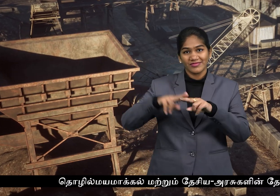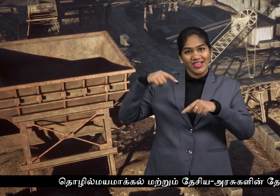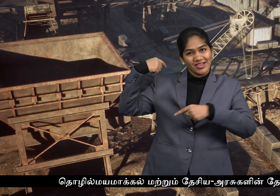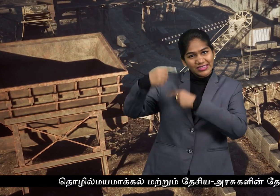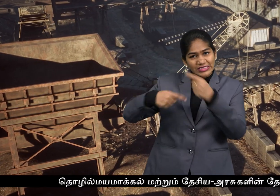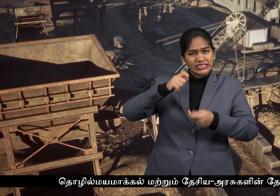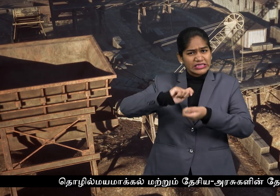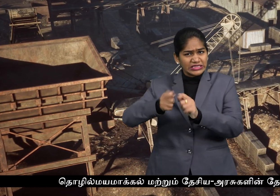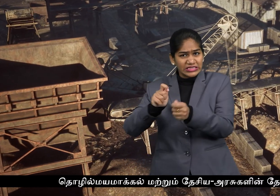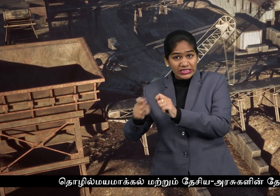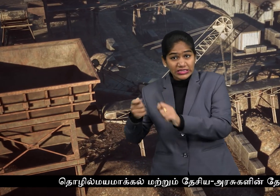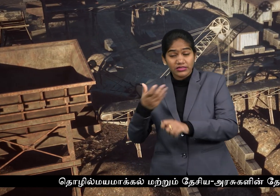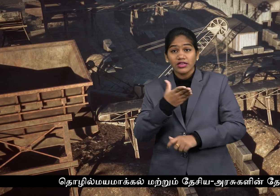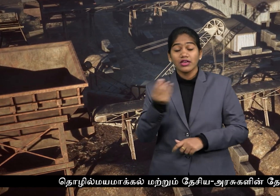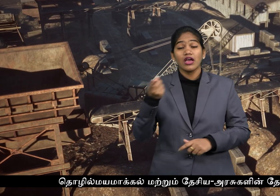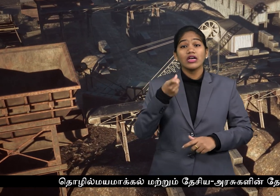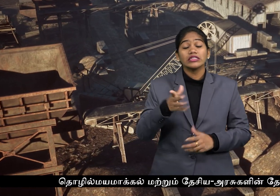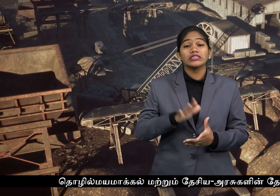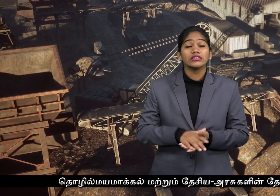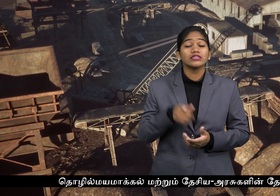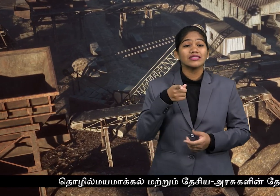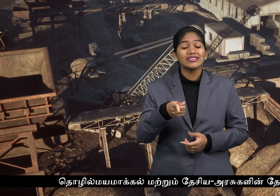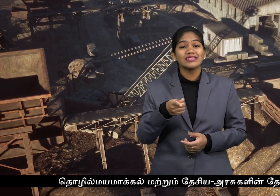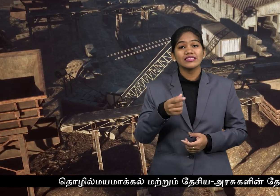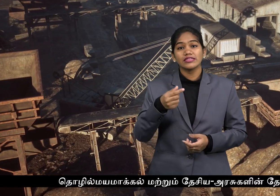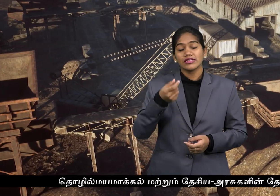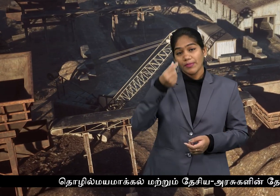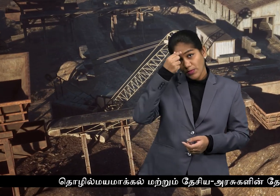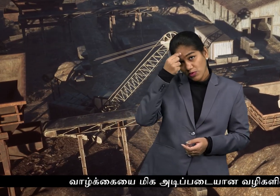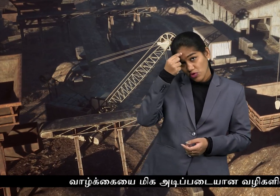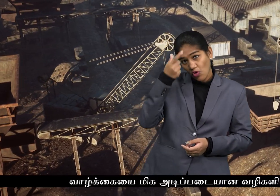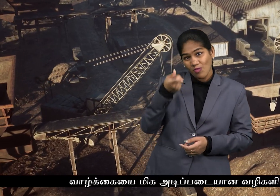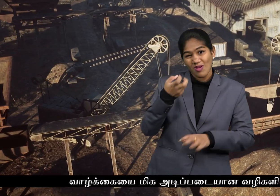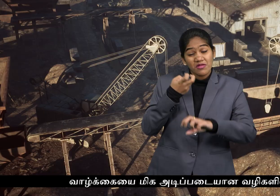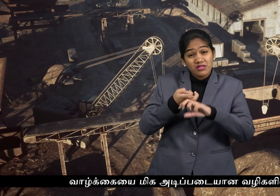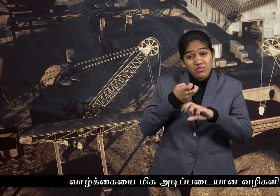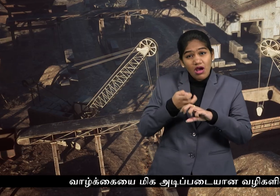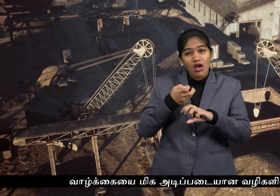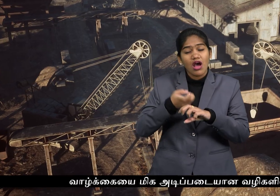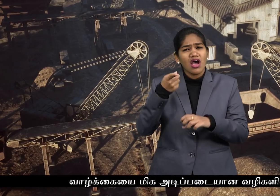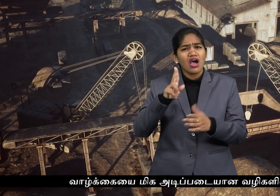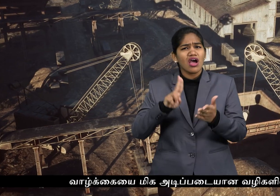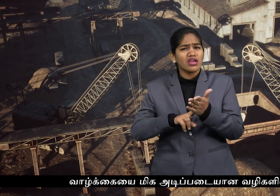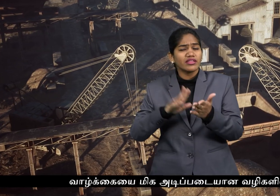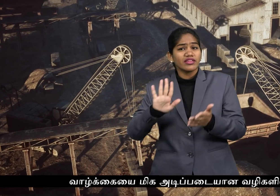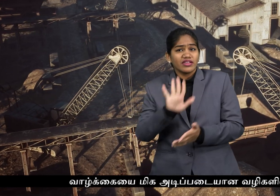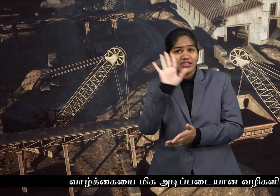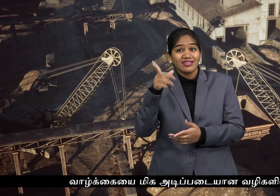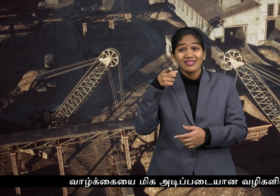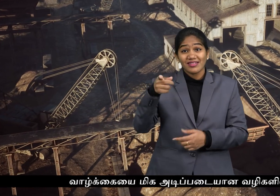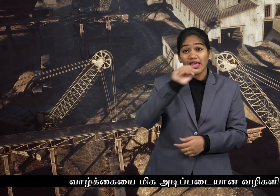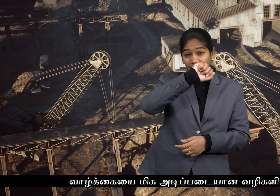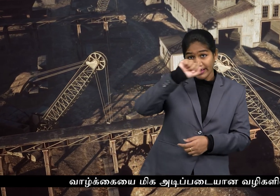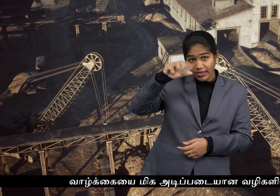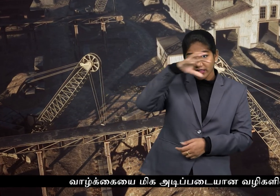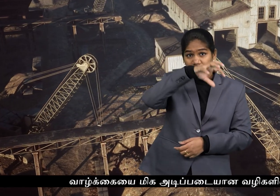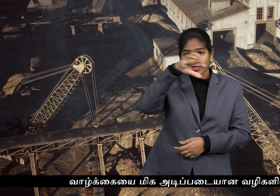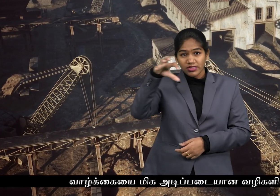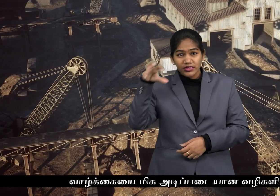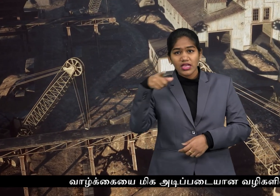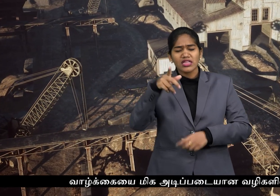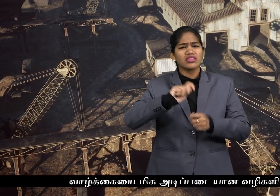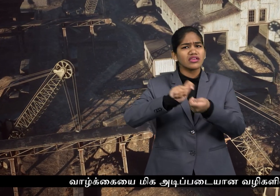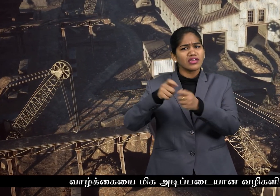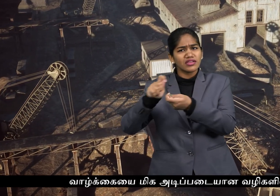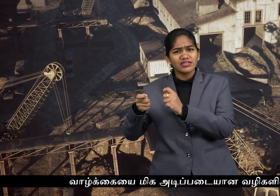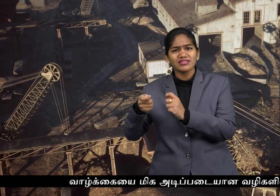தொழில்மயமாக்கல் மற்றும் தேசிய அரசுகளின் தோற்றம் மக்களின் வாழ்க்கையை மிக அடிப்படையான வழிகளில் மாற்றியது.